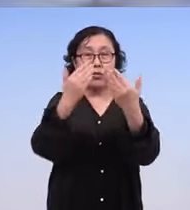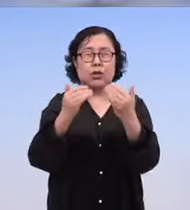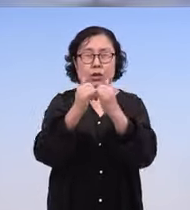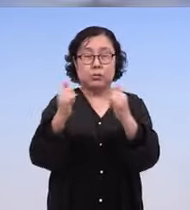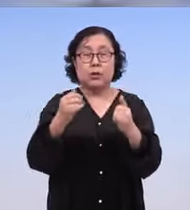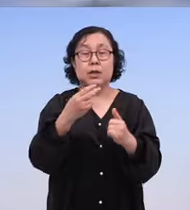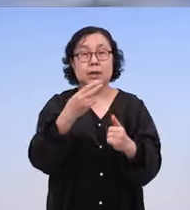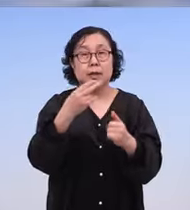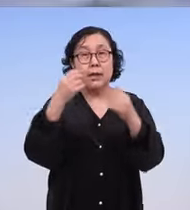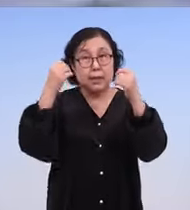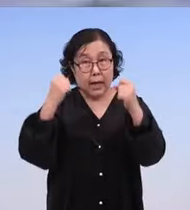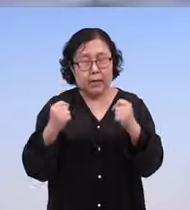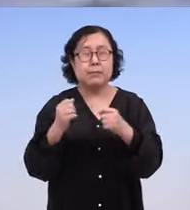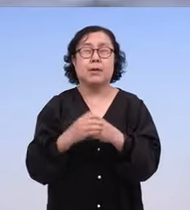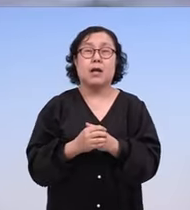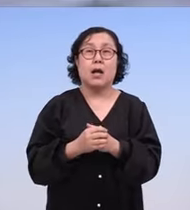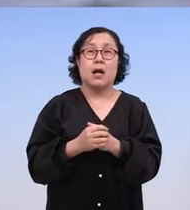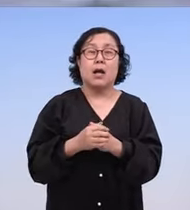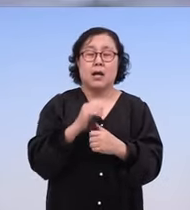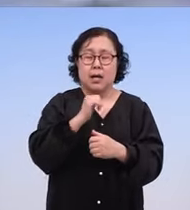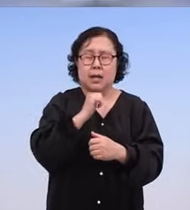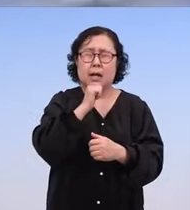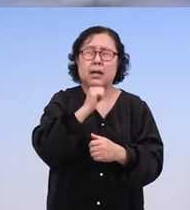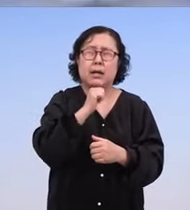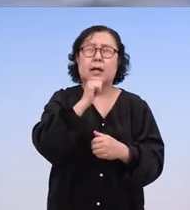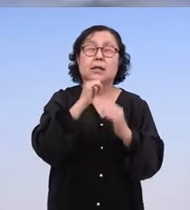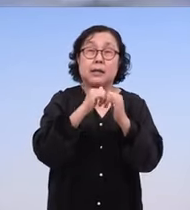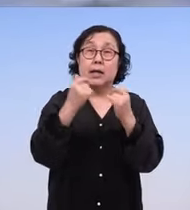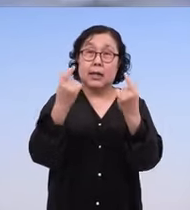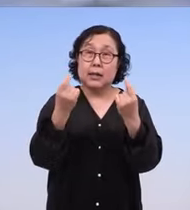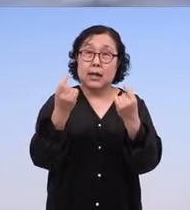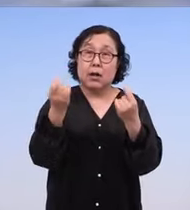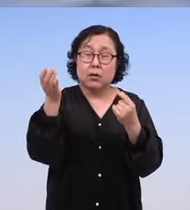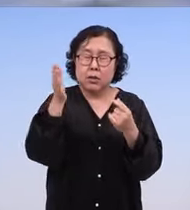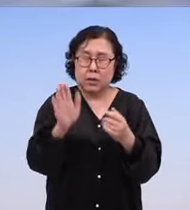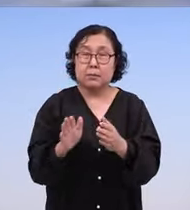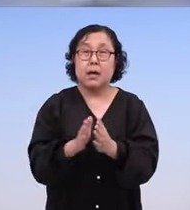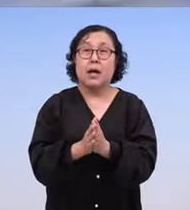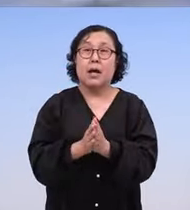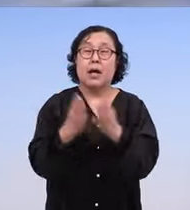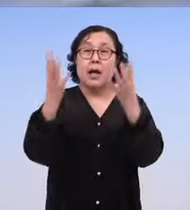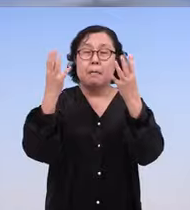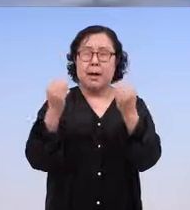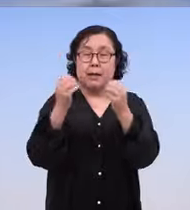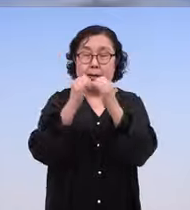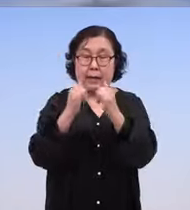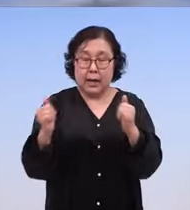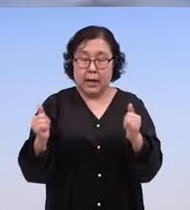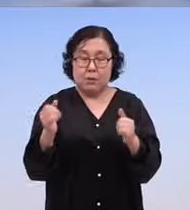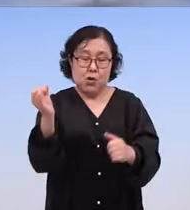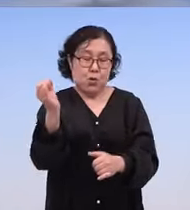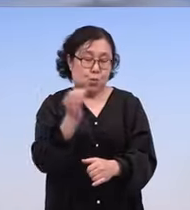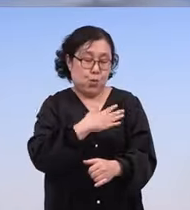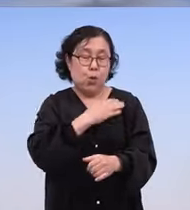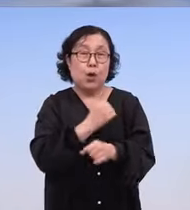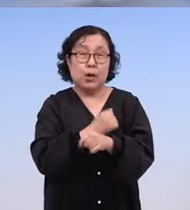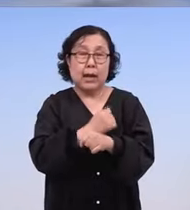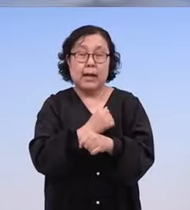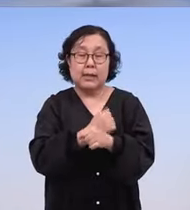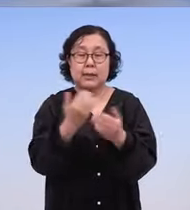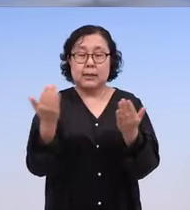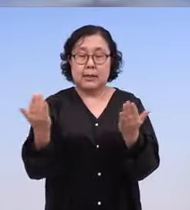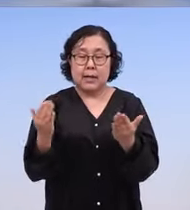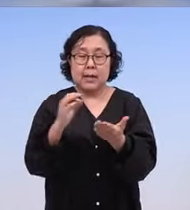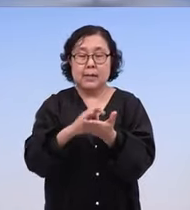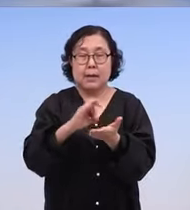것. 가난한 것 같은데 줄 게 하나도 없을 것 같은데 많은 사람들을 부유하게 하는